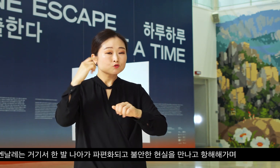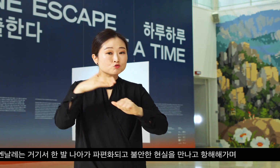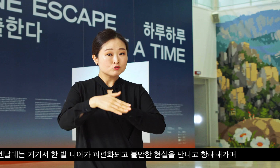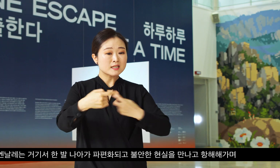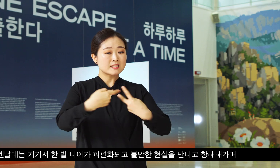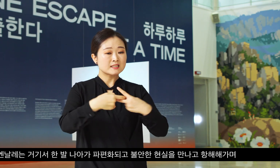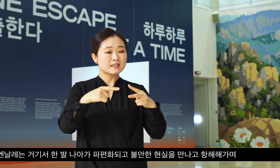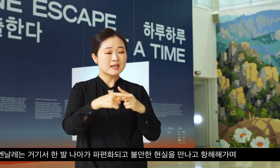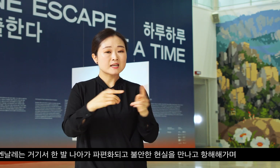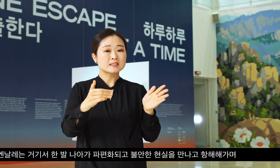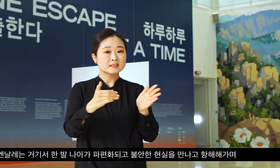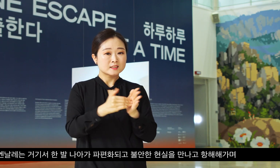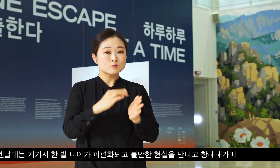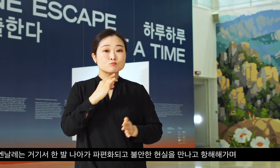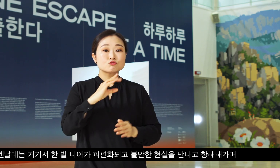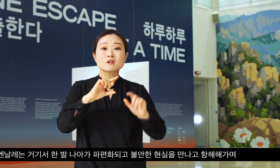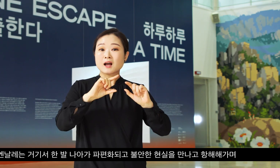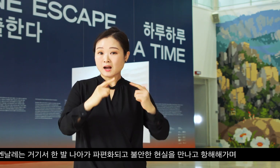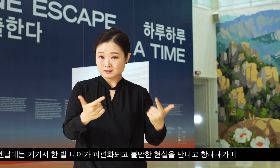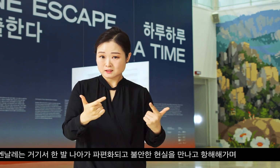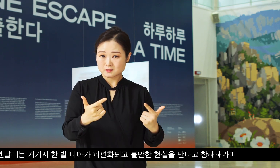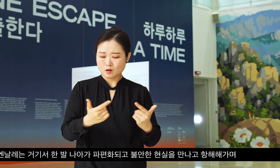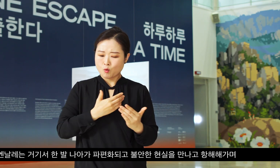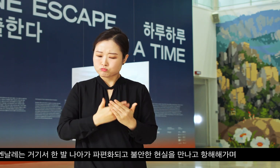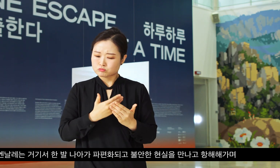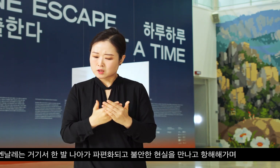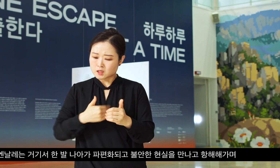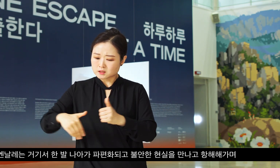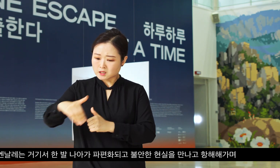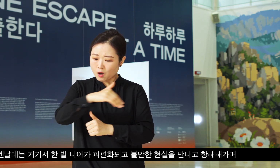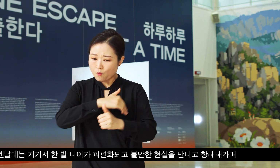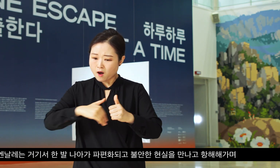파편화되고 불안한 현실을 만나고 항해해가며